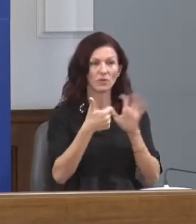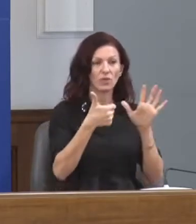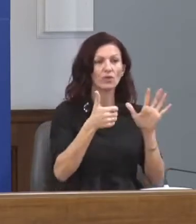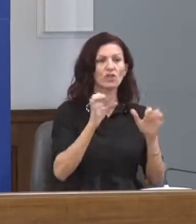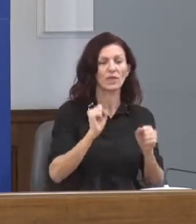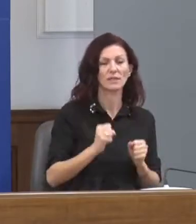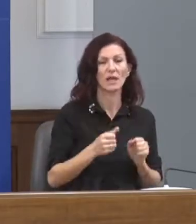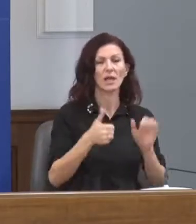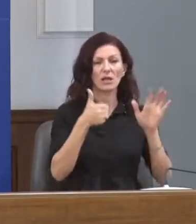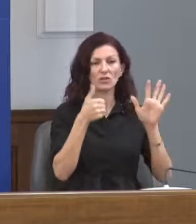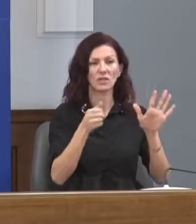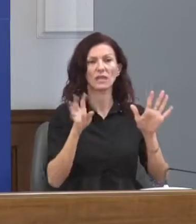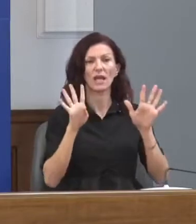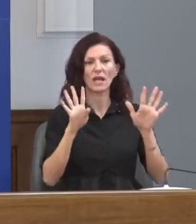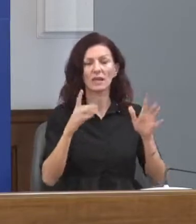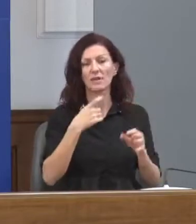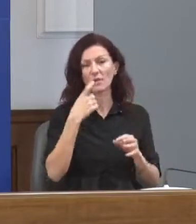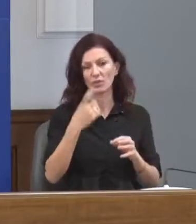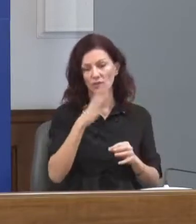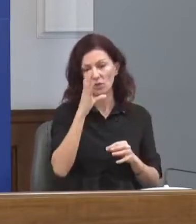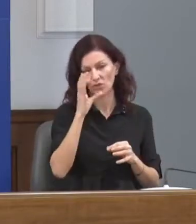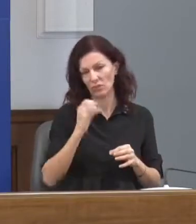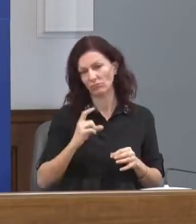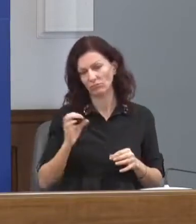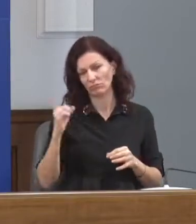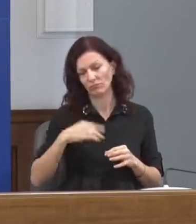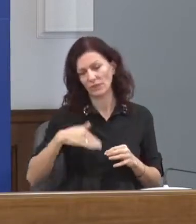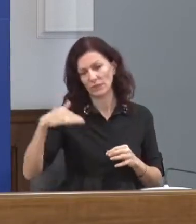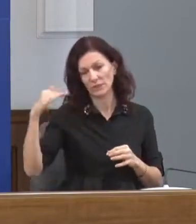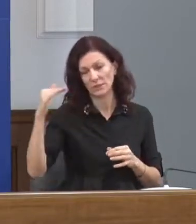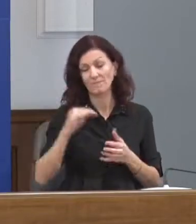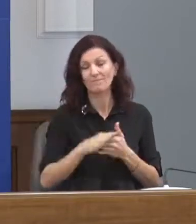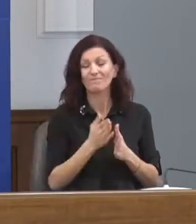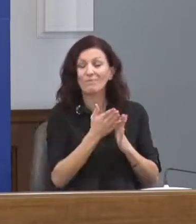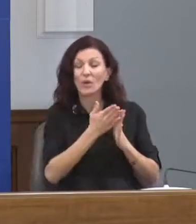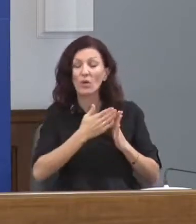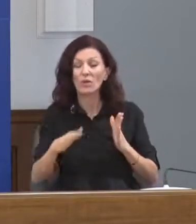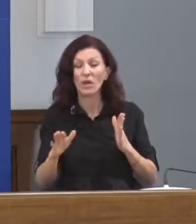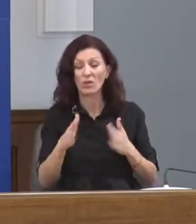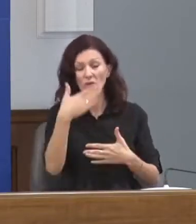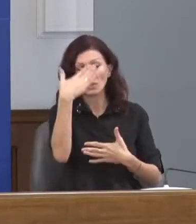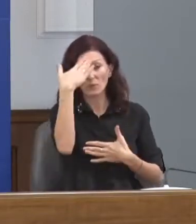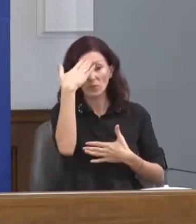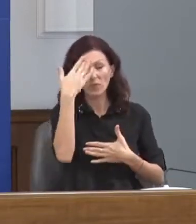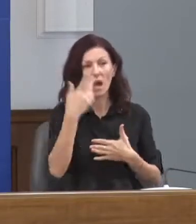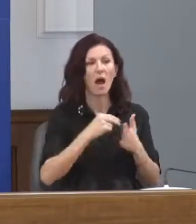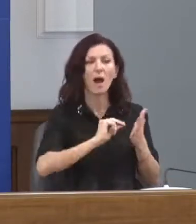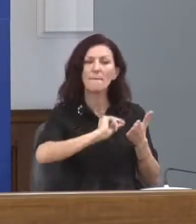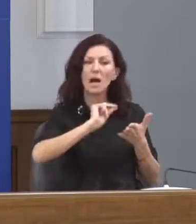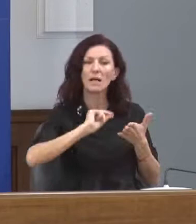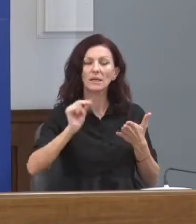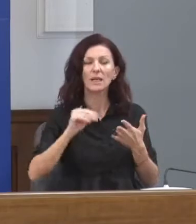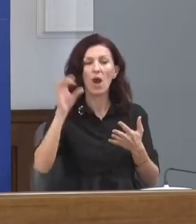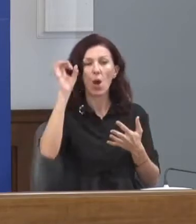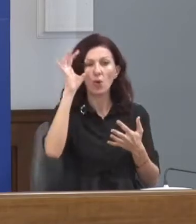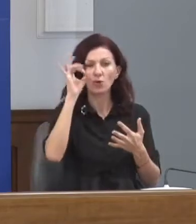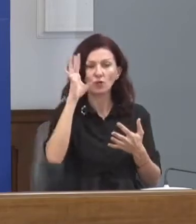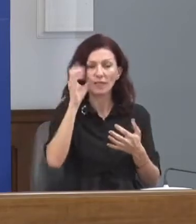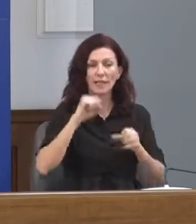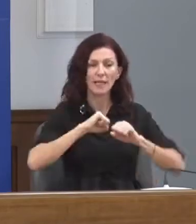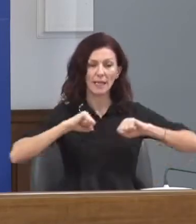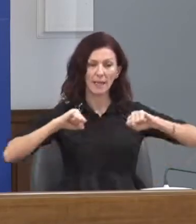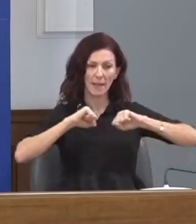69 годишна възраст. По ден в заболяемостта имаме се регистрирали при ученици в гимназиален